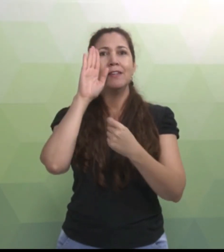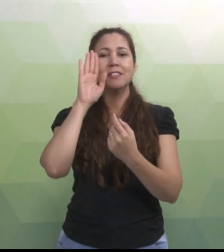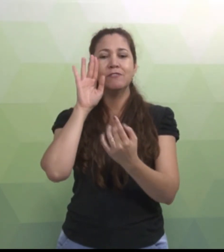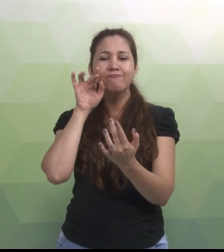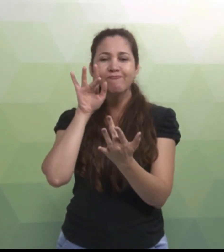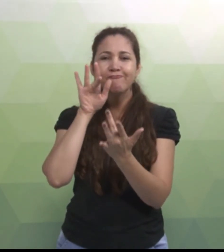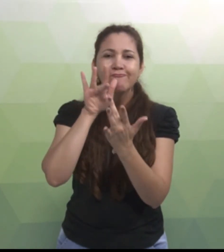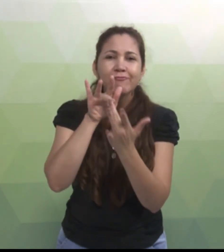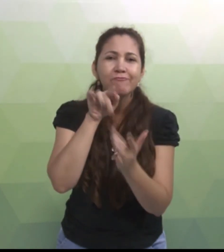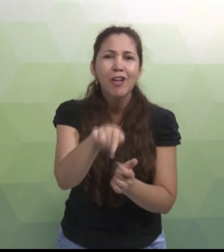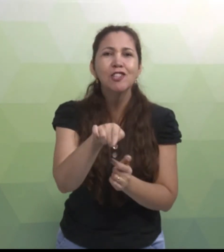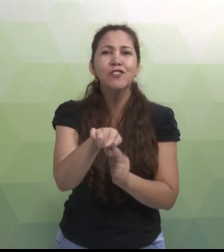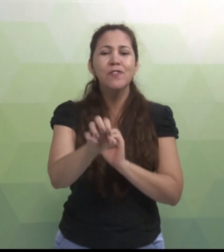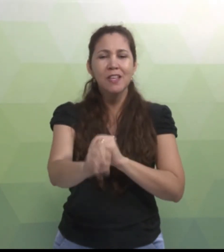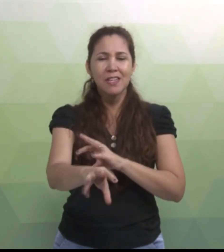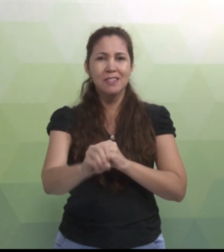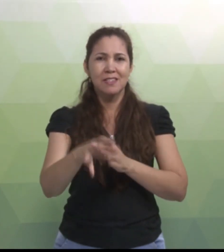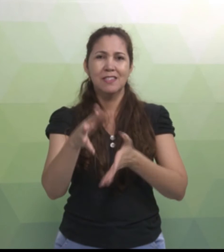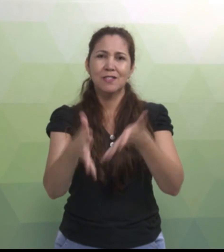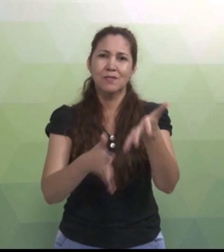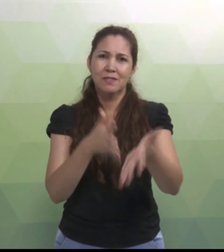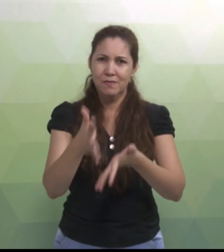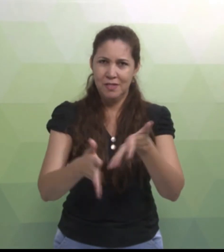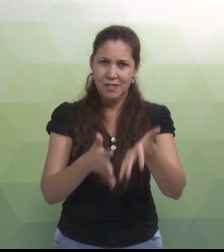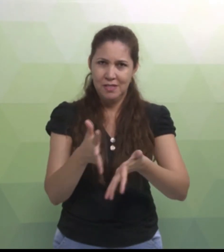Tinha mais contato com o ensino da língua de sinais.